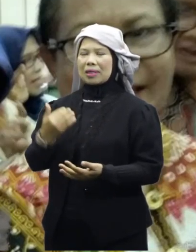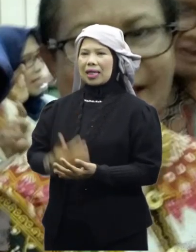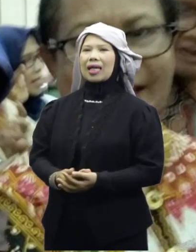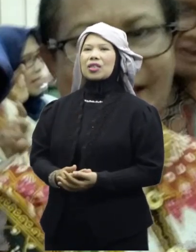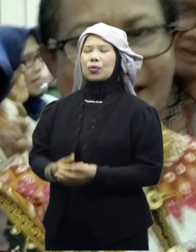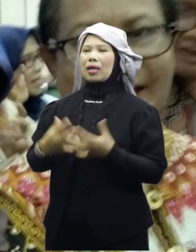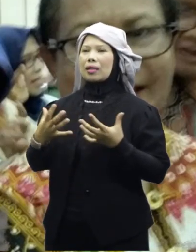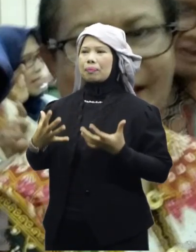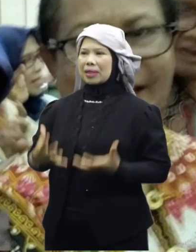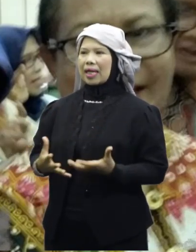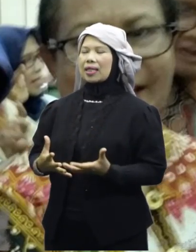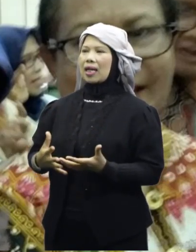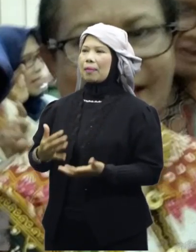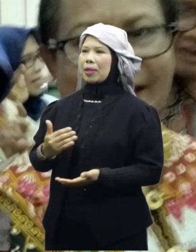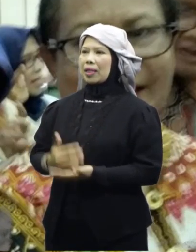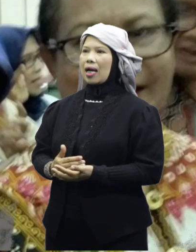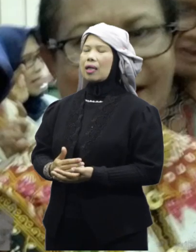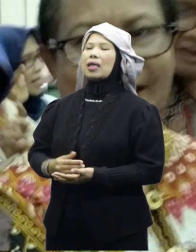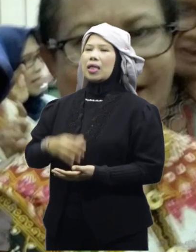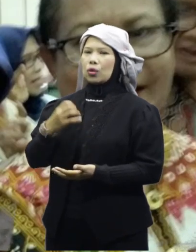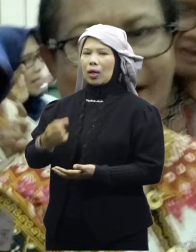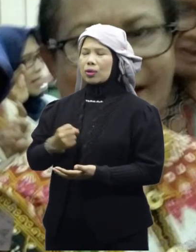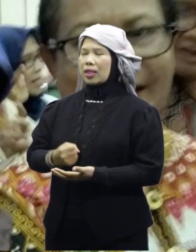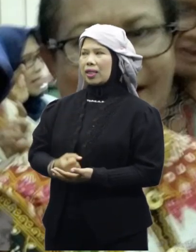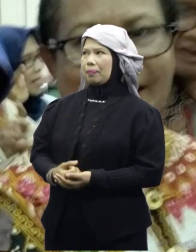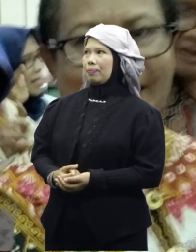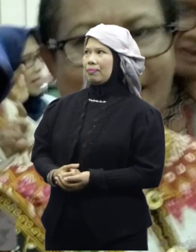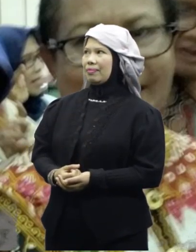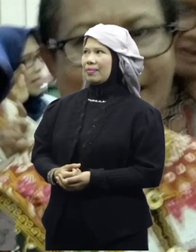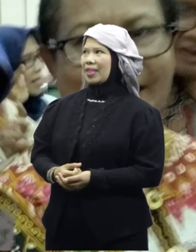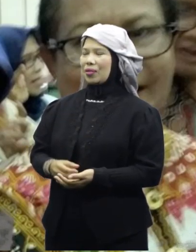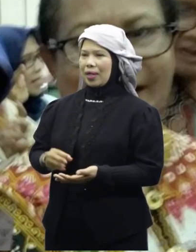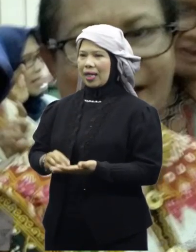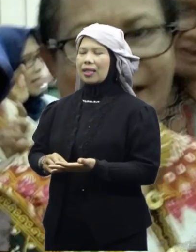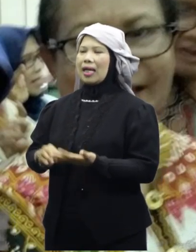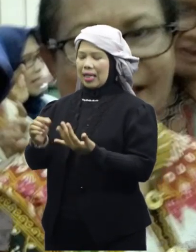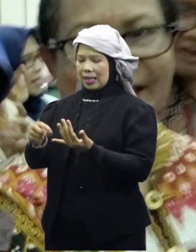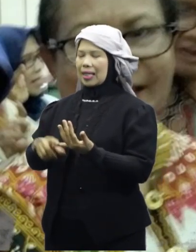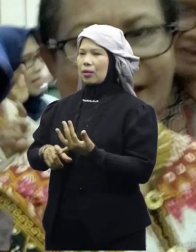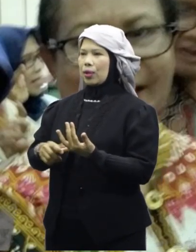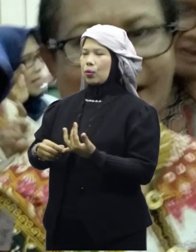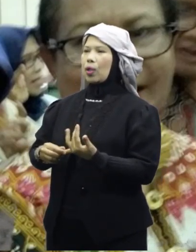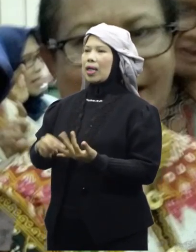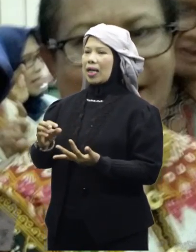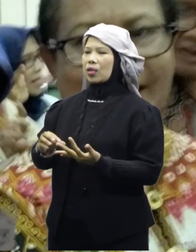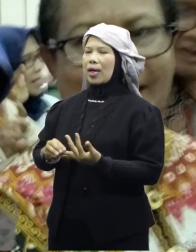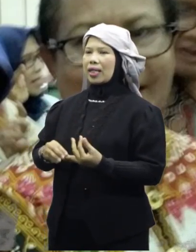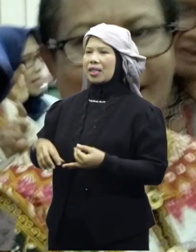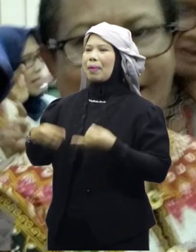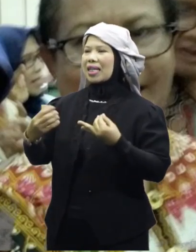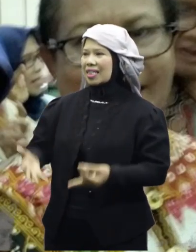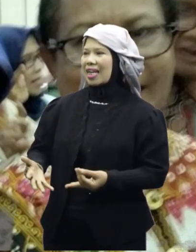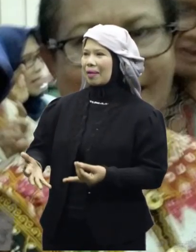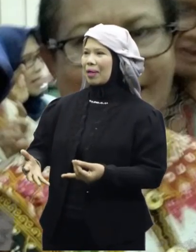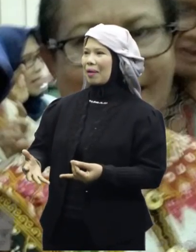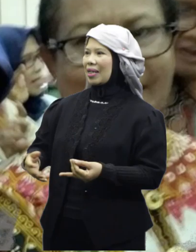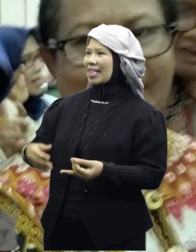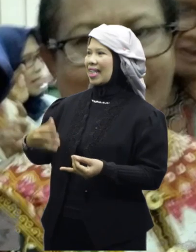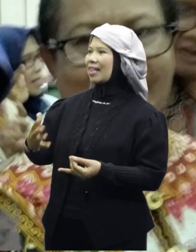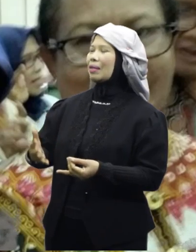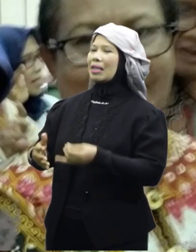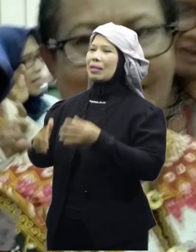betul. Kalau masyarakat sudah percaya terhadap kita, itu harus di-keep gitu kan. Nah, kesatu itu. Nah, keduanya gimana sih